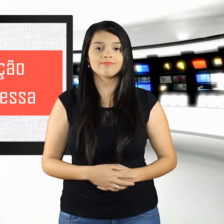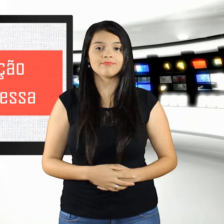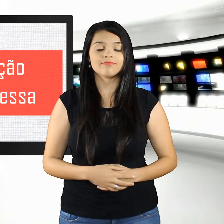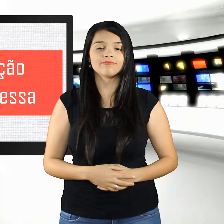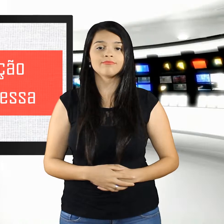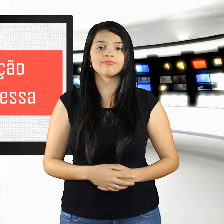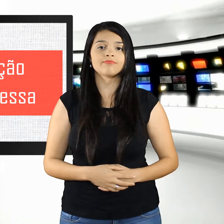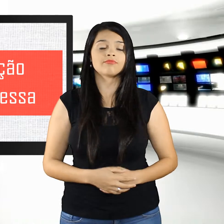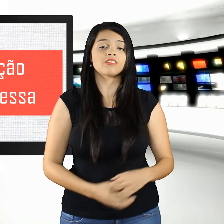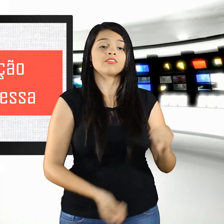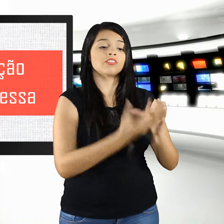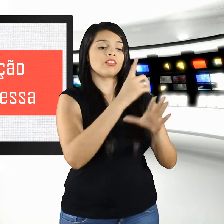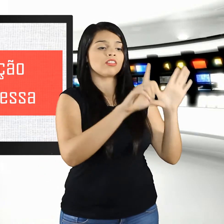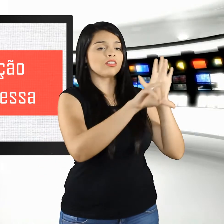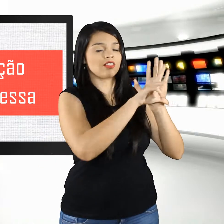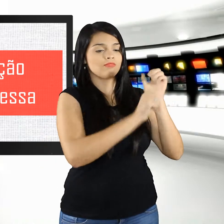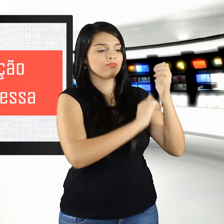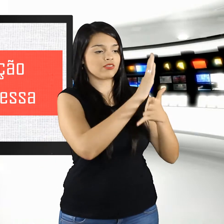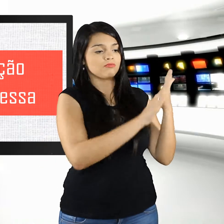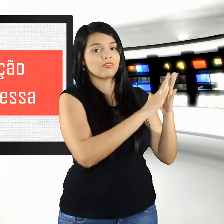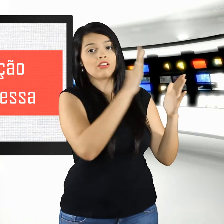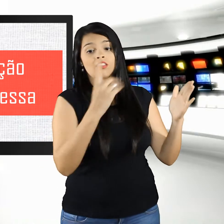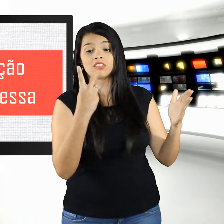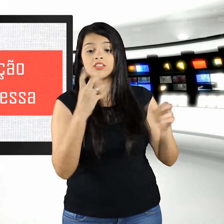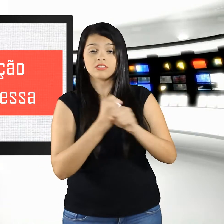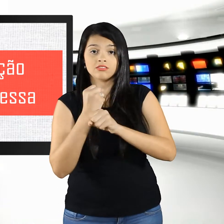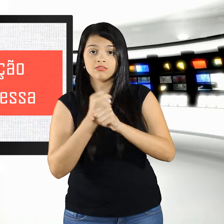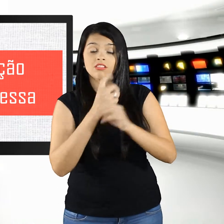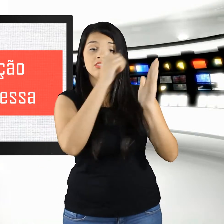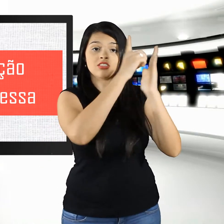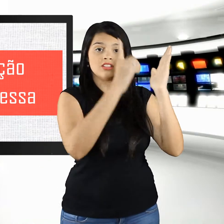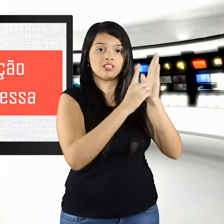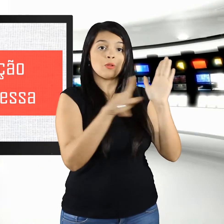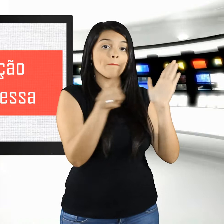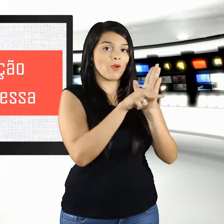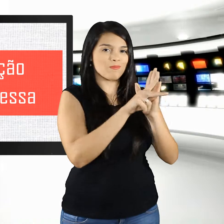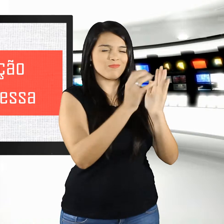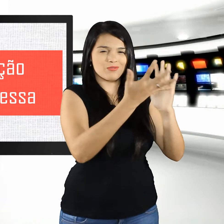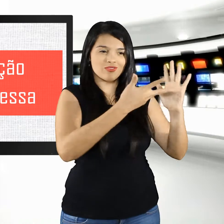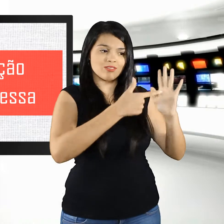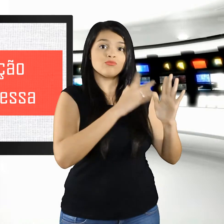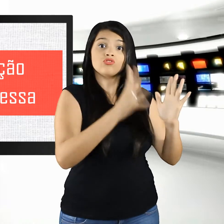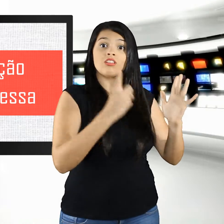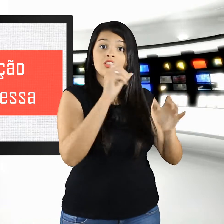Depois de 13 anos da sanção da lei de Libras e uma década do decreto que implementou o ProLibras, pessoas com